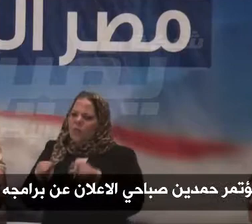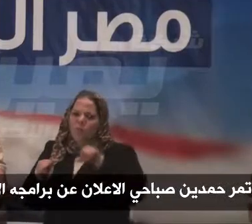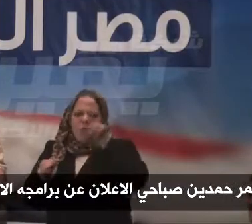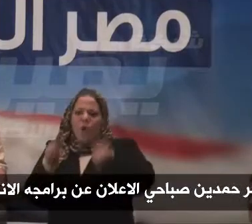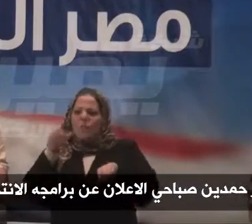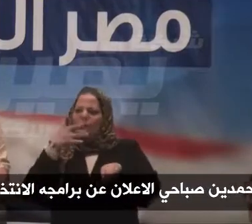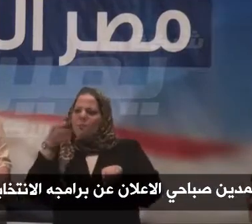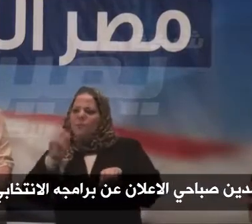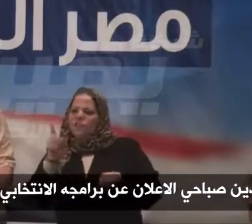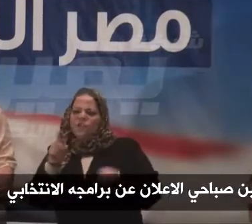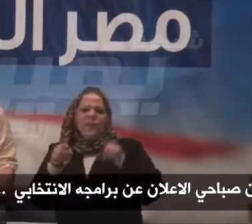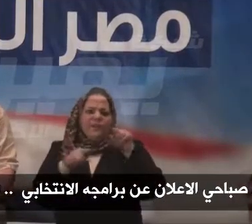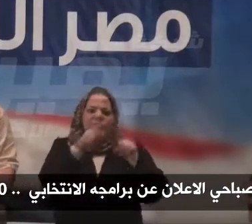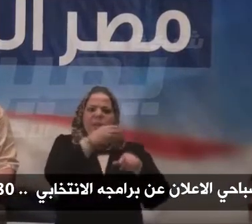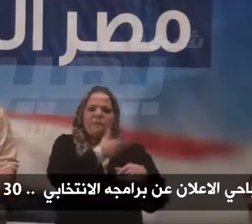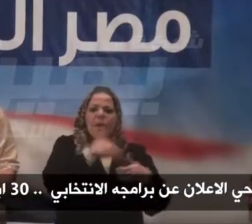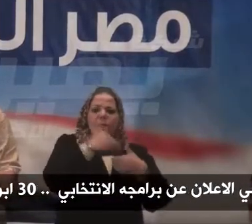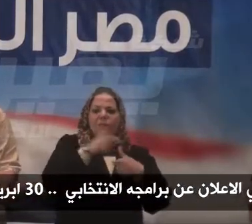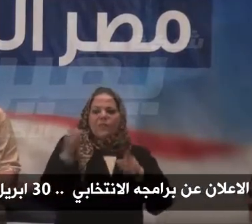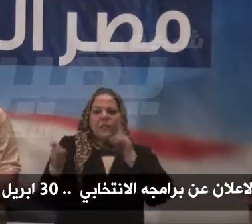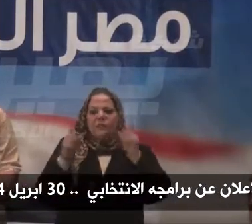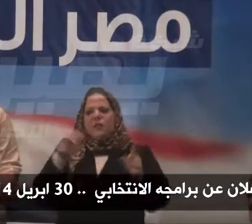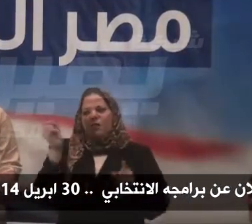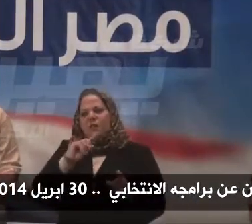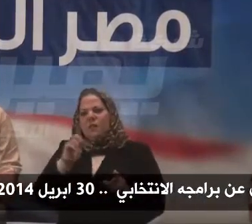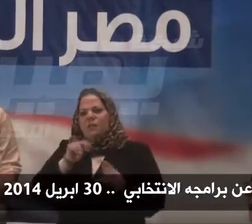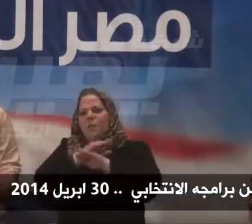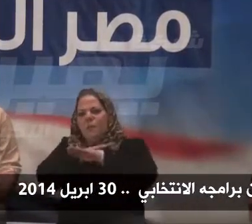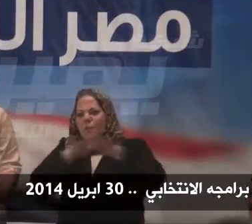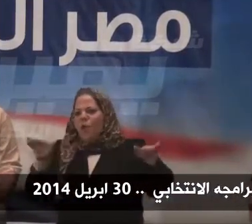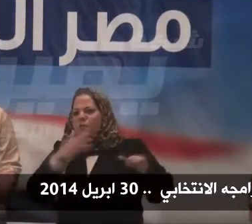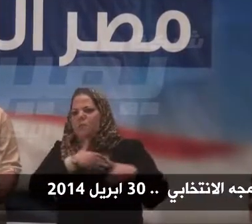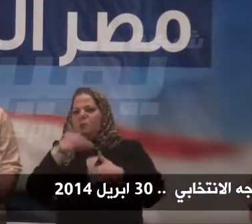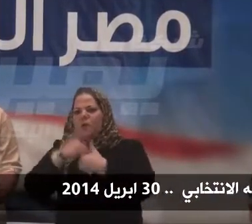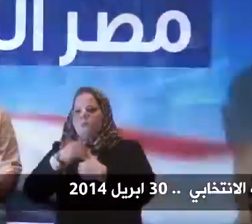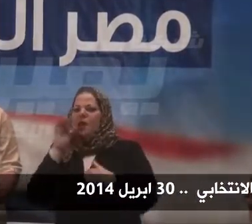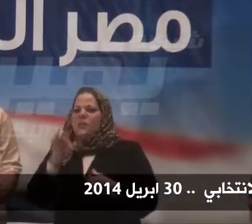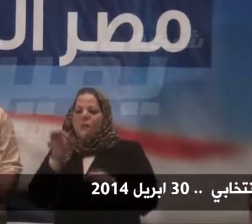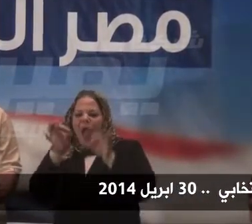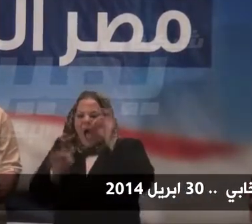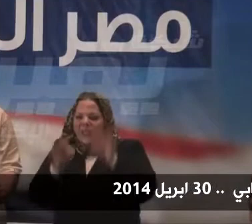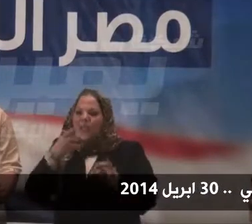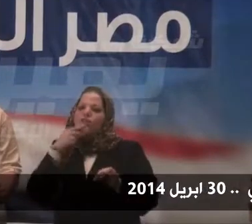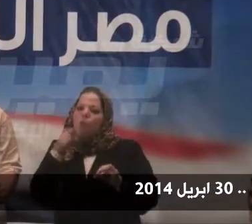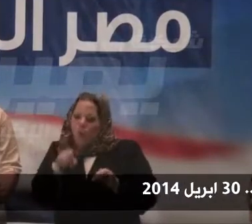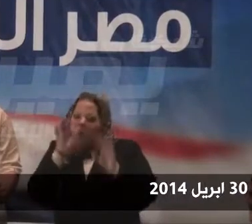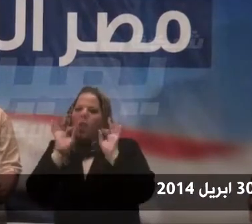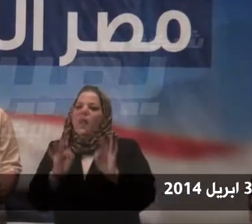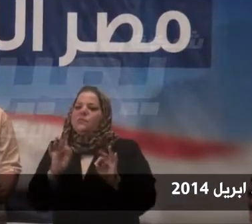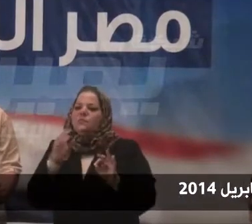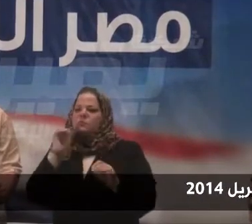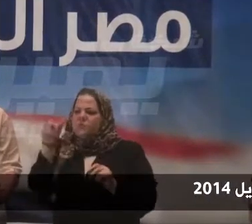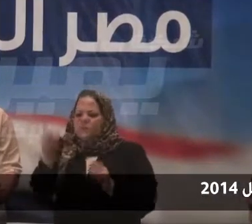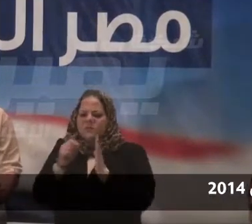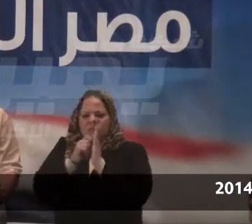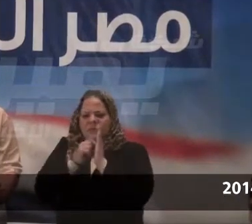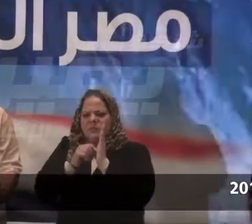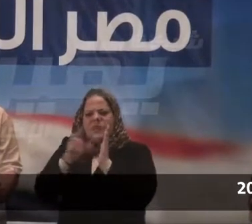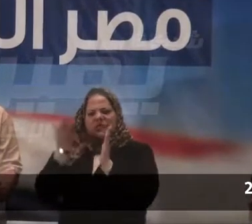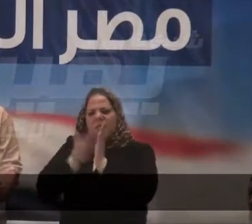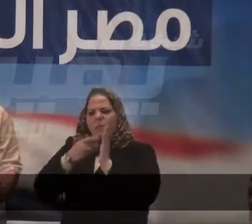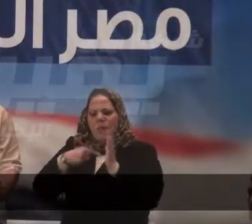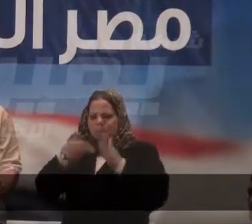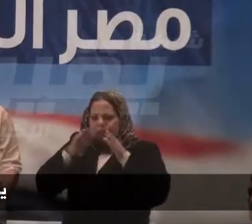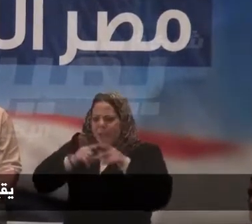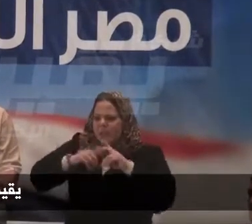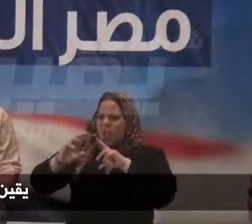الناس، لا أحاكم البعض وأهلل الآخر الذي ارتكب نفس الجريمة،